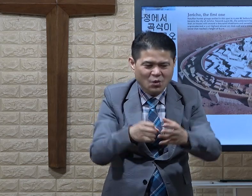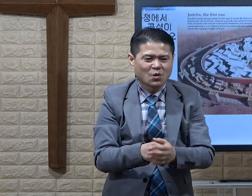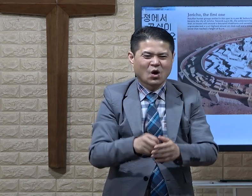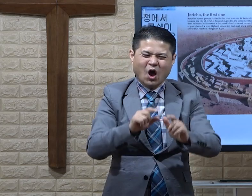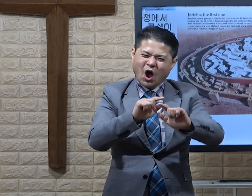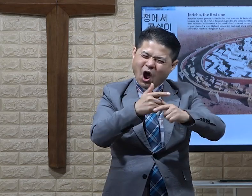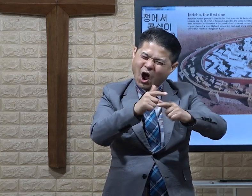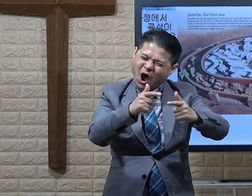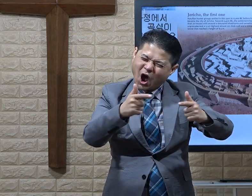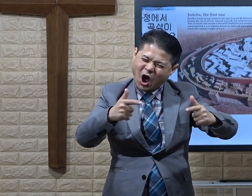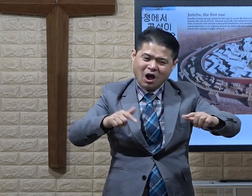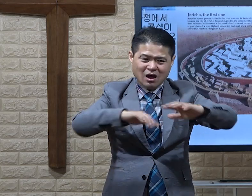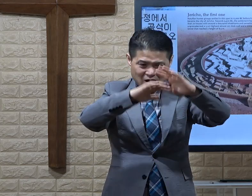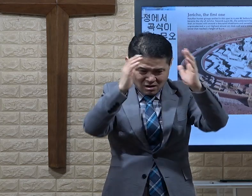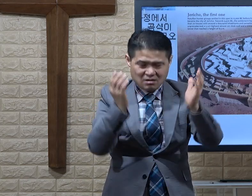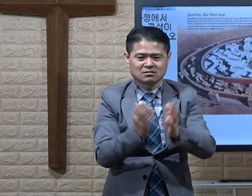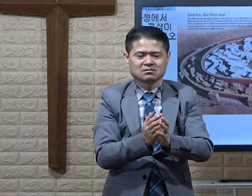금은 보화들이 모든 것들이